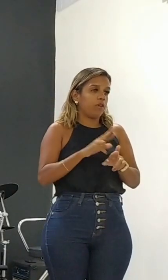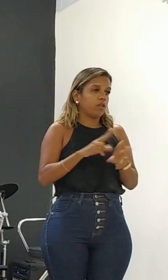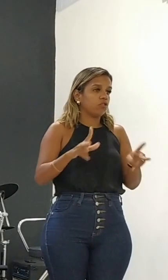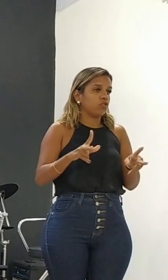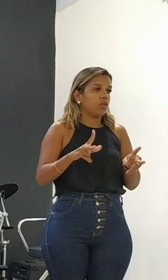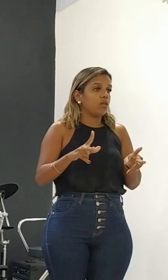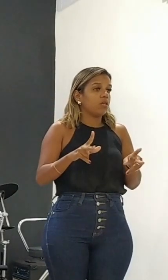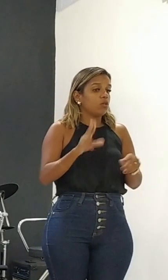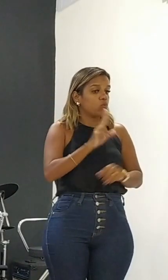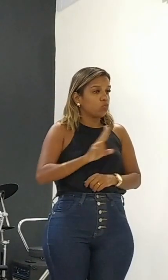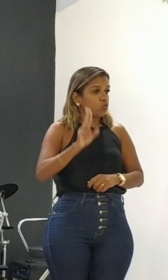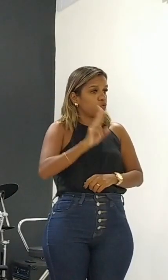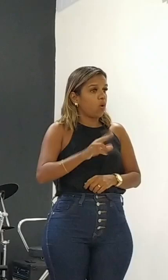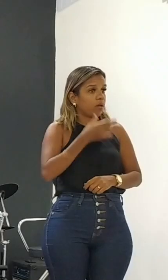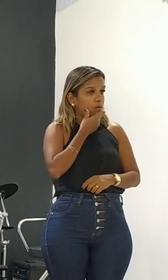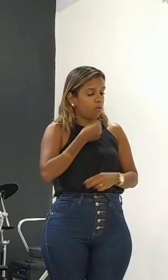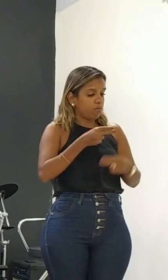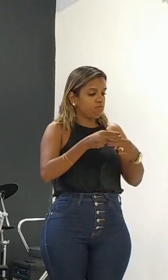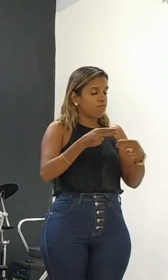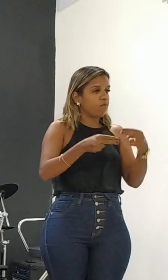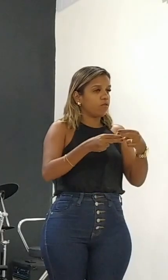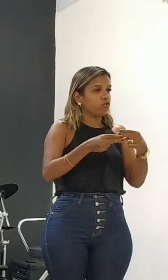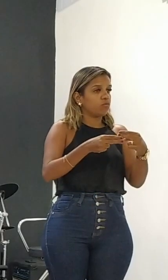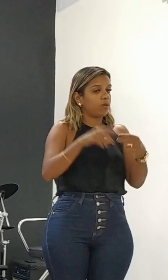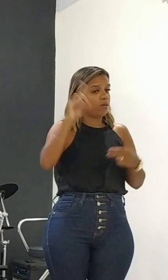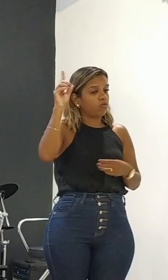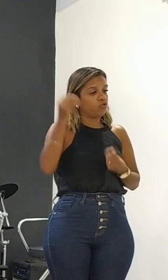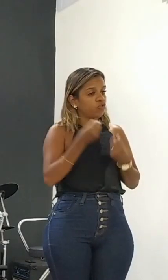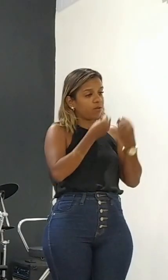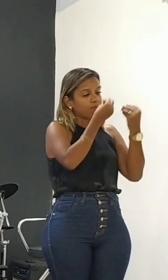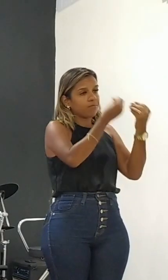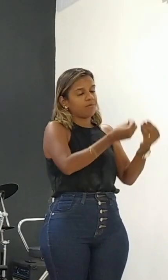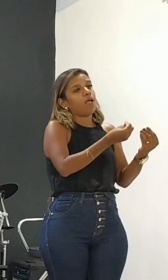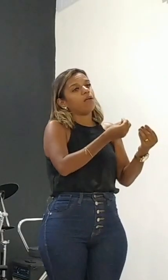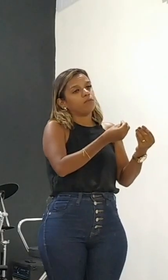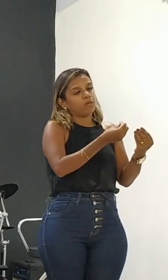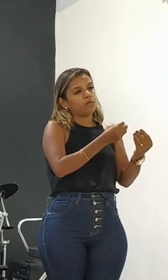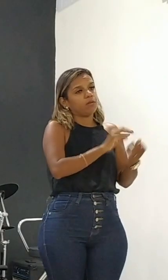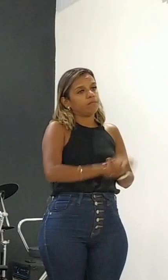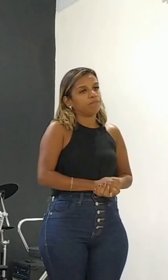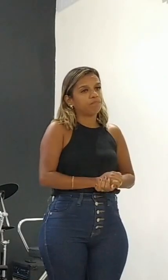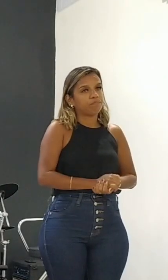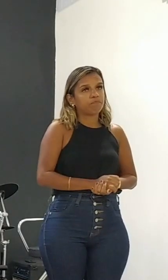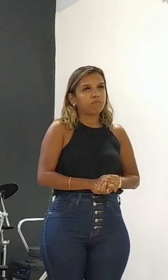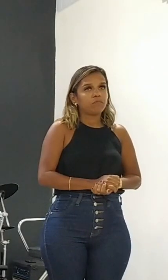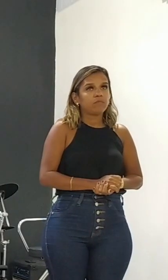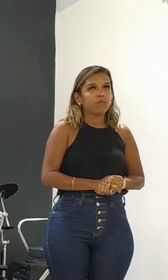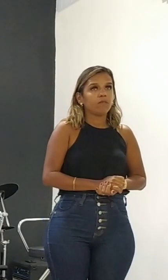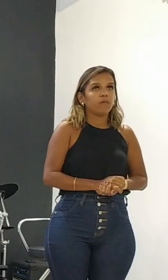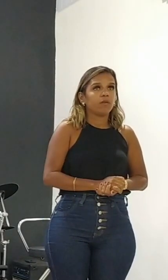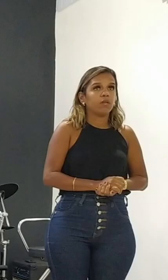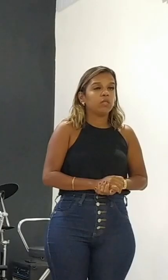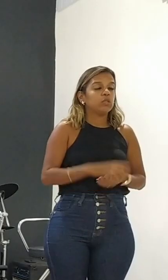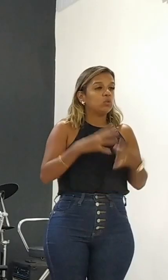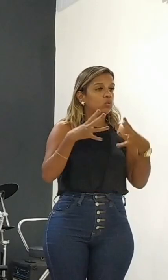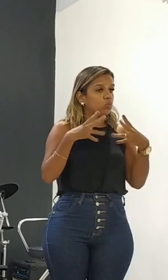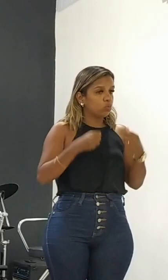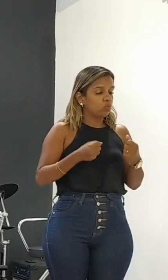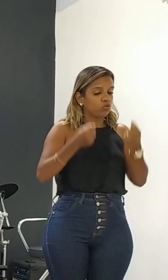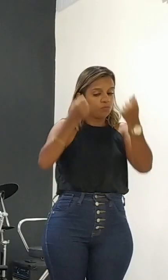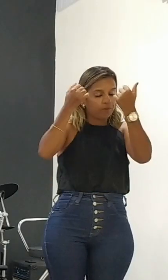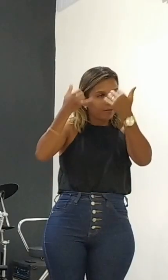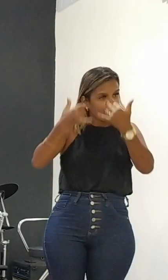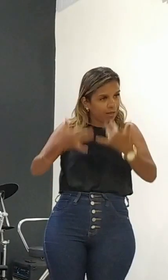naquele momento ali, porque Deus tinha dado para ele aquela missão, e ao contar tudo aquilo para o rei, e falar sobre